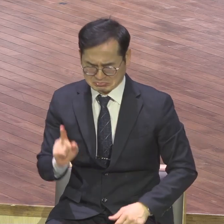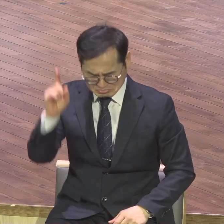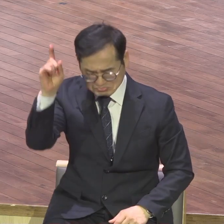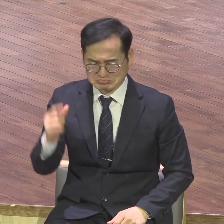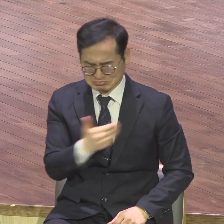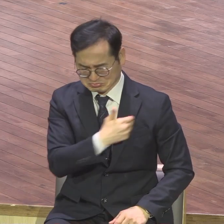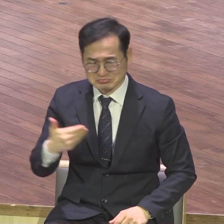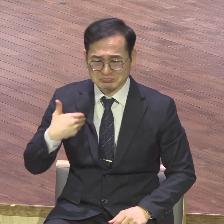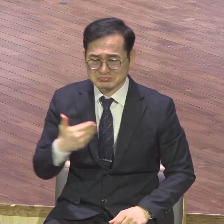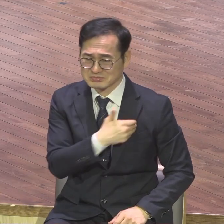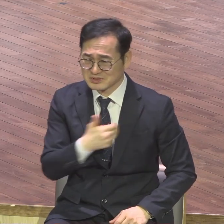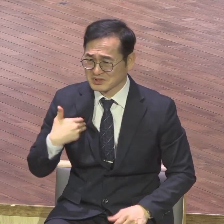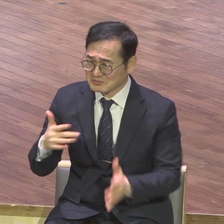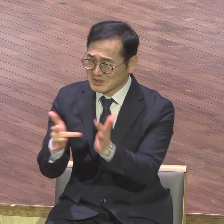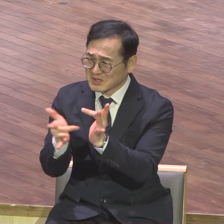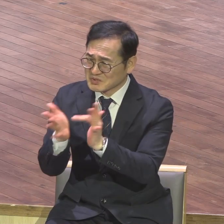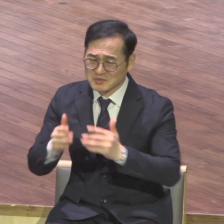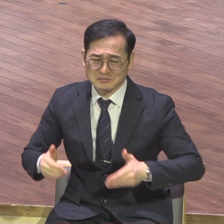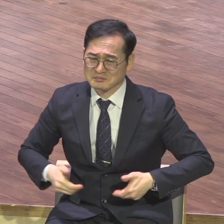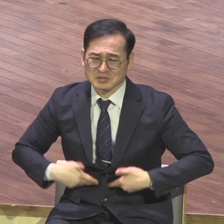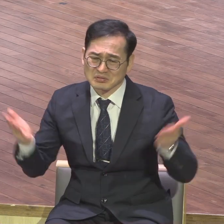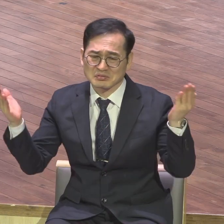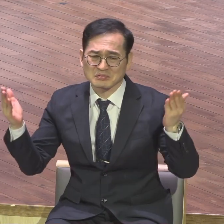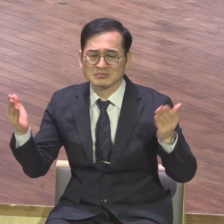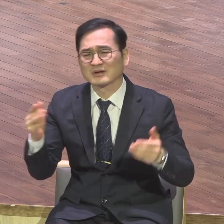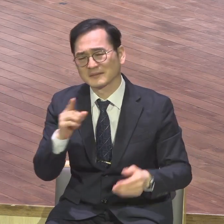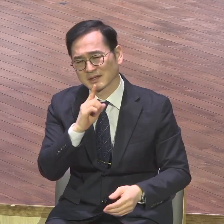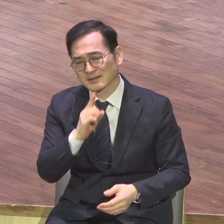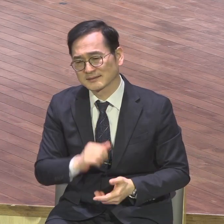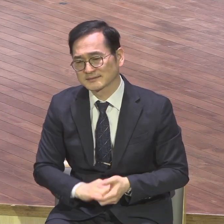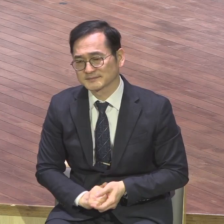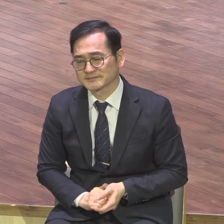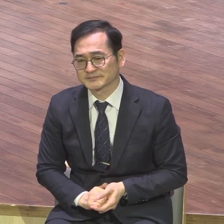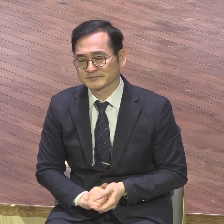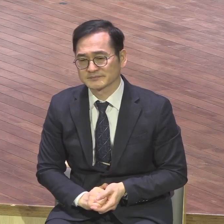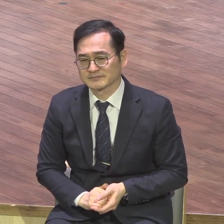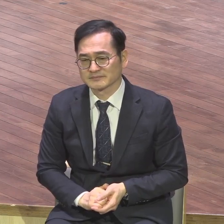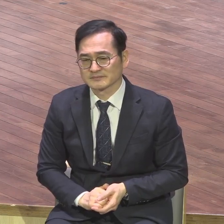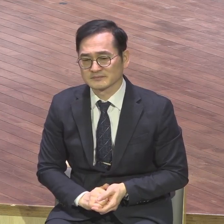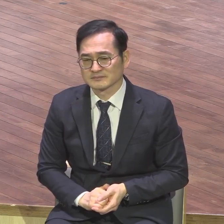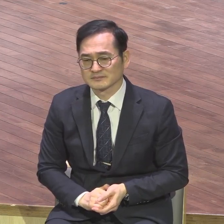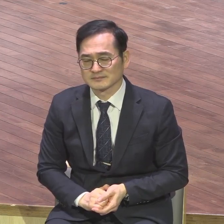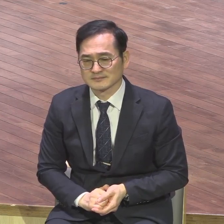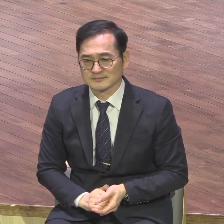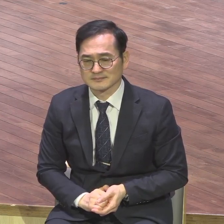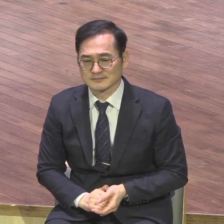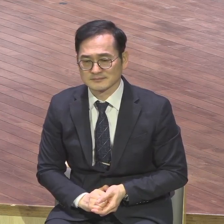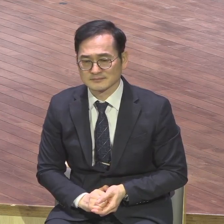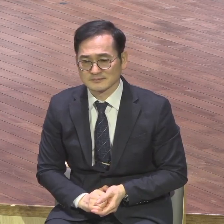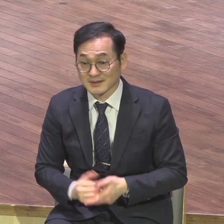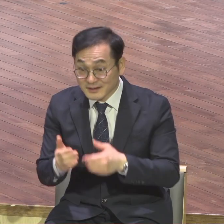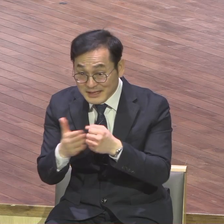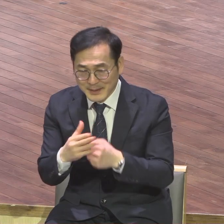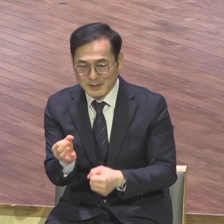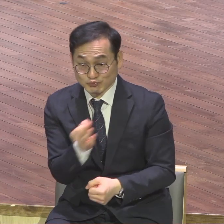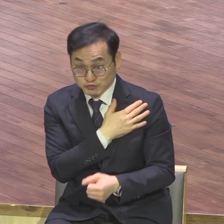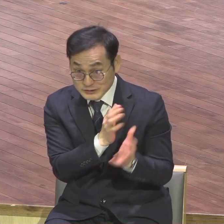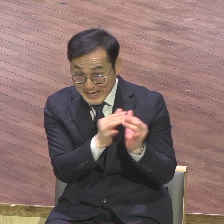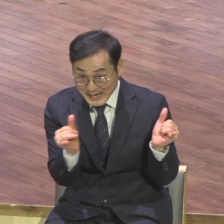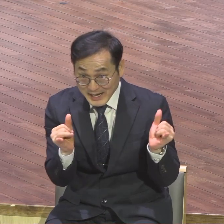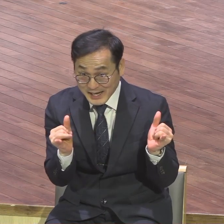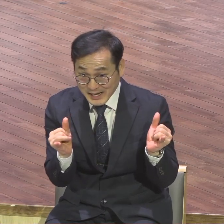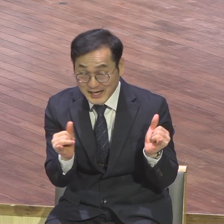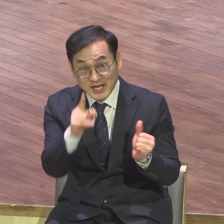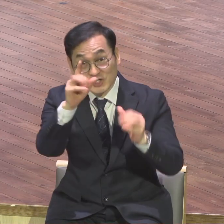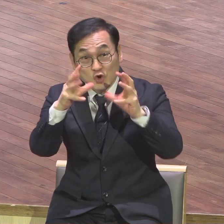모르니까 뭐 조금 더 부족함이 없으니까 말씀이 들어갈 자리가 없어요. 그래서 예수님이 부자가 천국 가는 것이